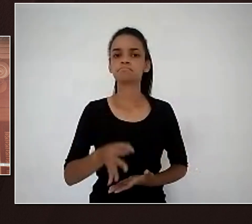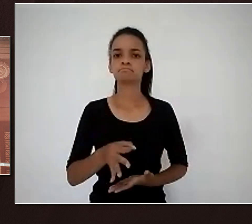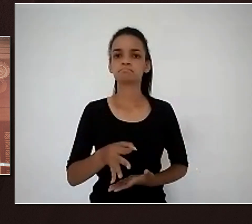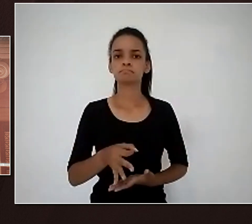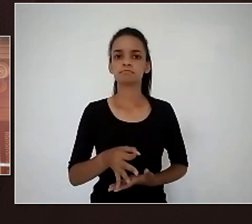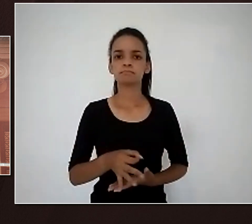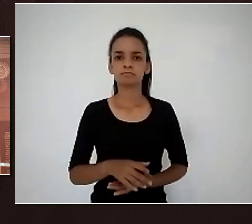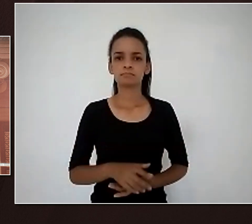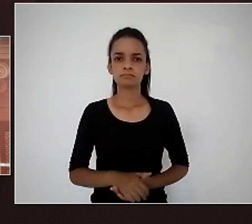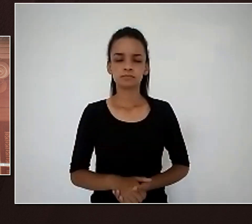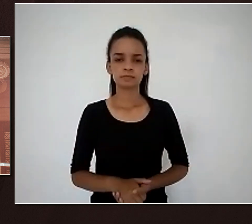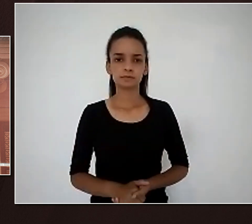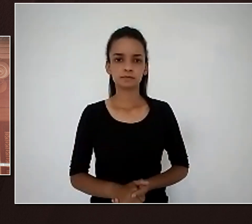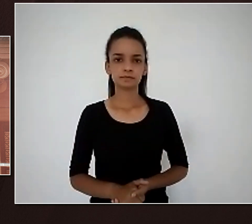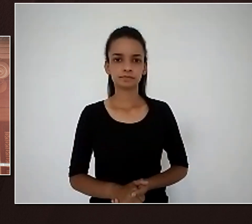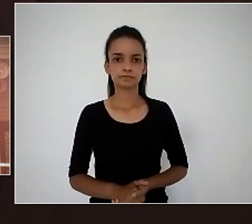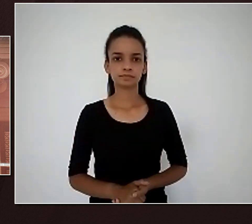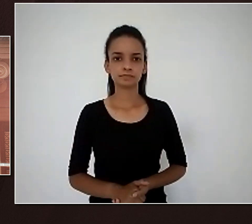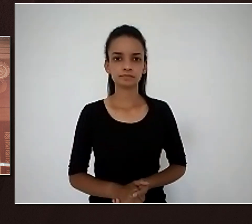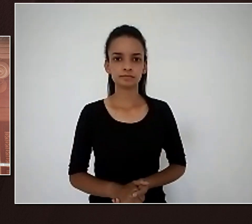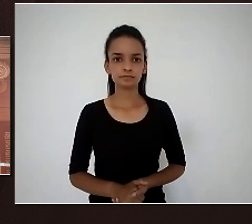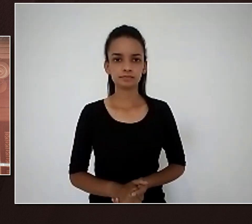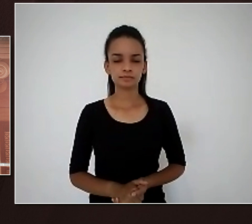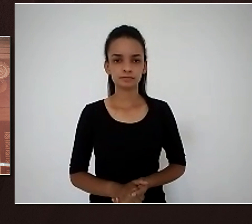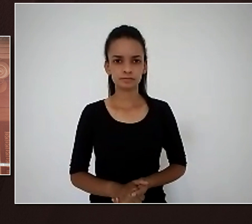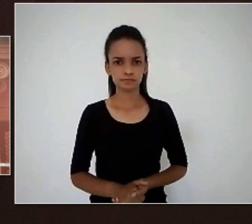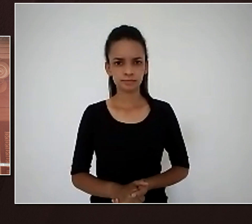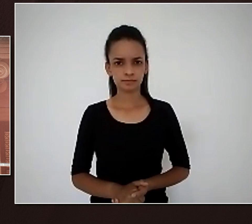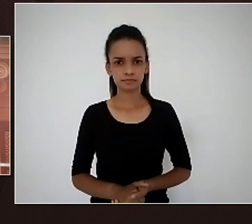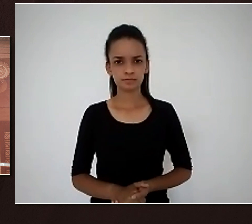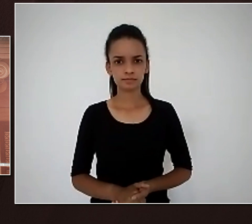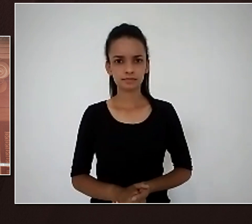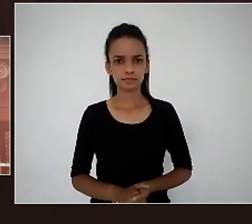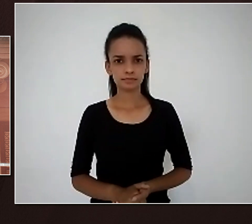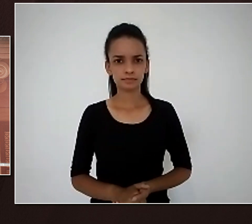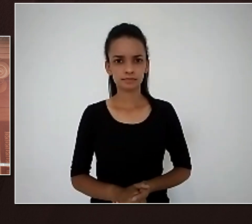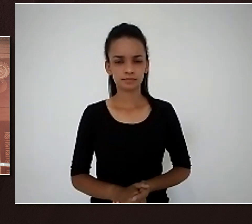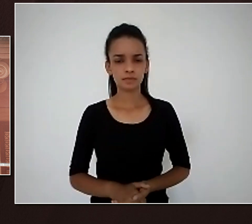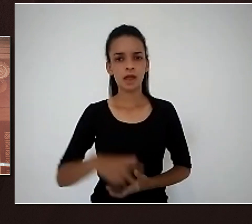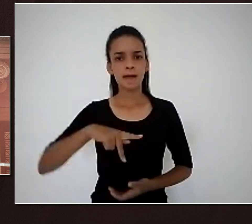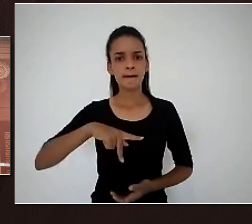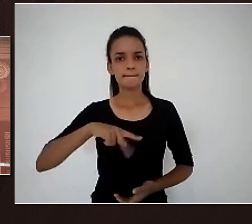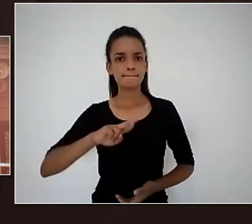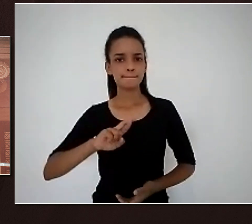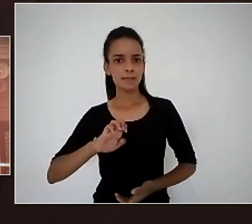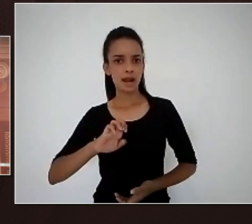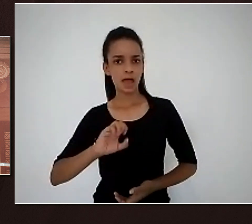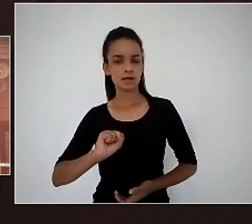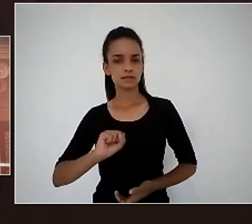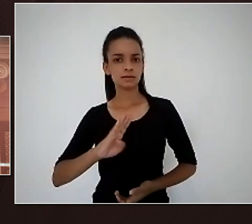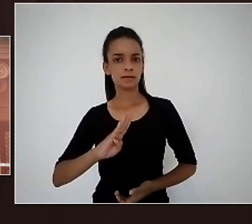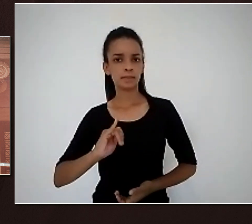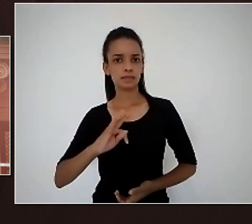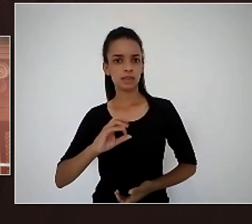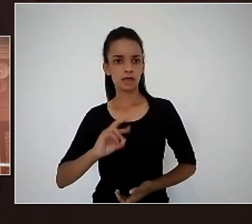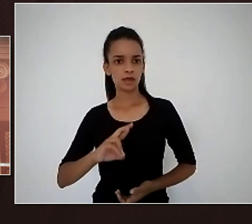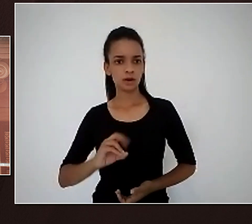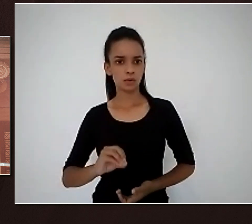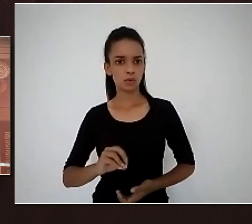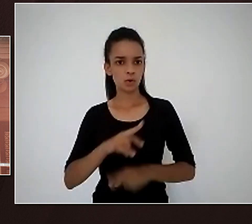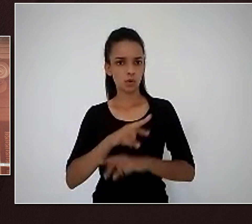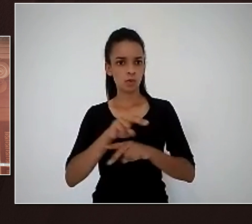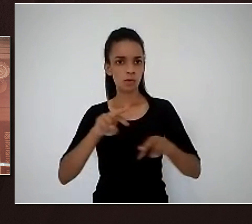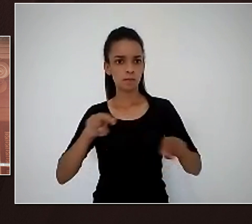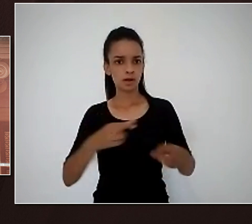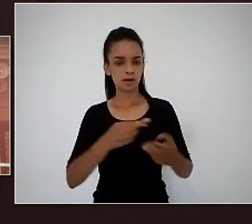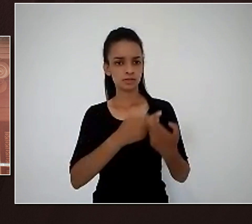Eu vou ler uma nota da versão Restauração. O presbiterato é de certa forma oficial e na época